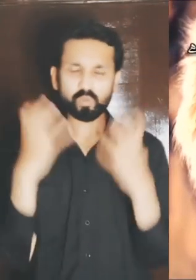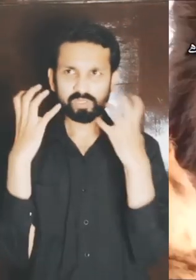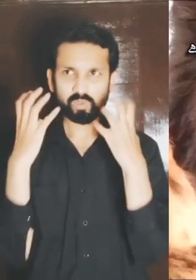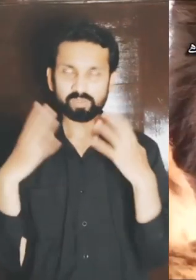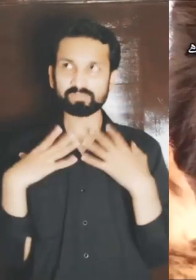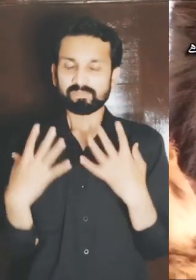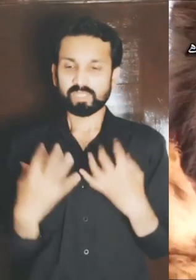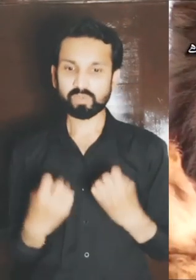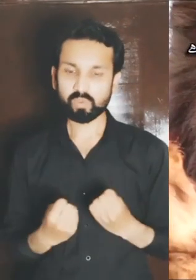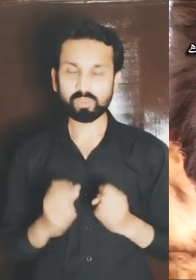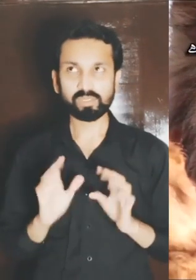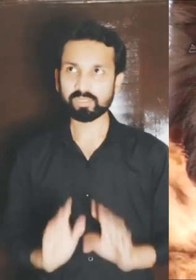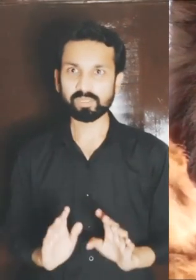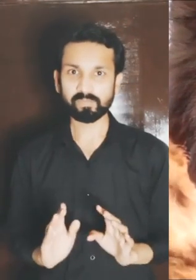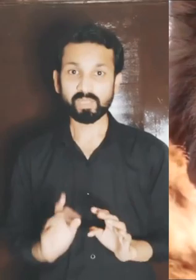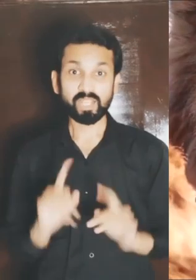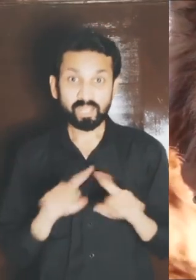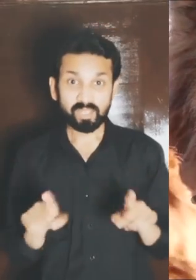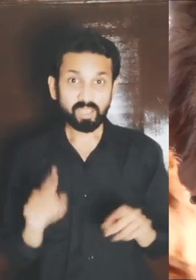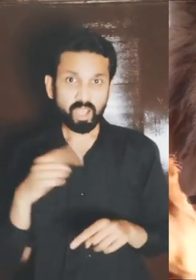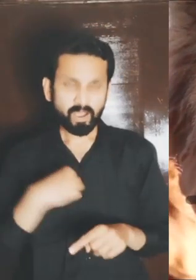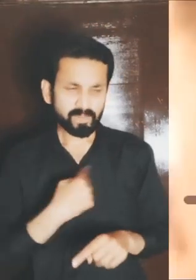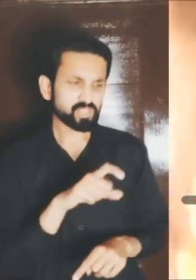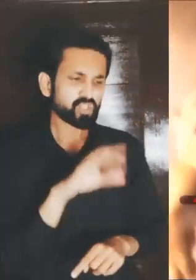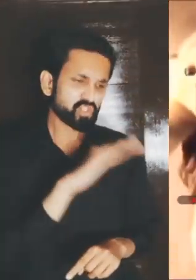अपने गुस्से को काबू कर लेता है, लेकिन